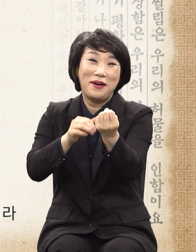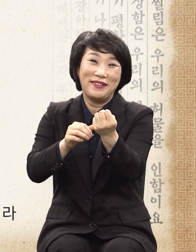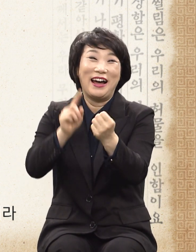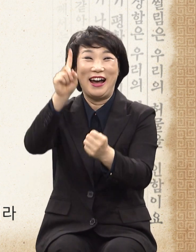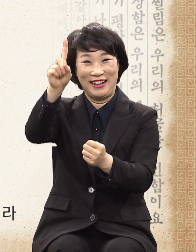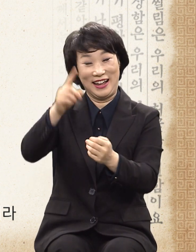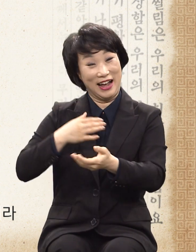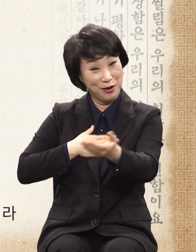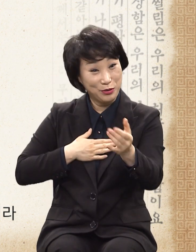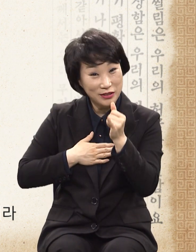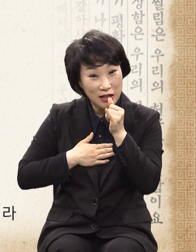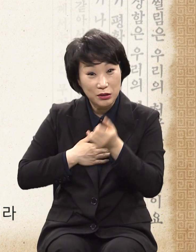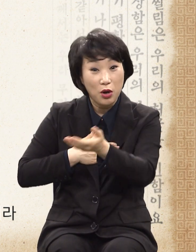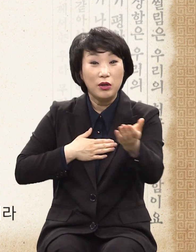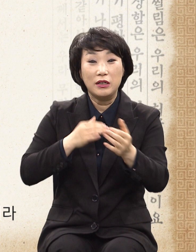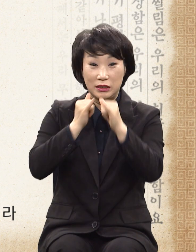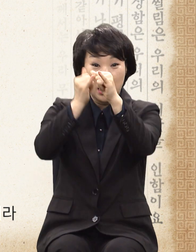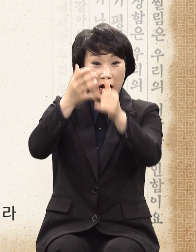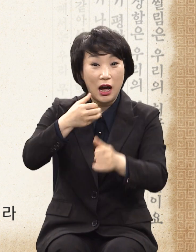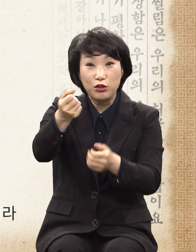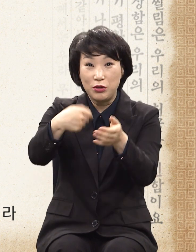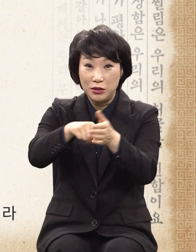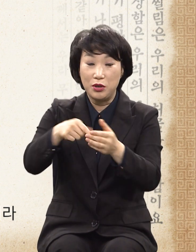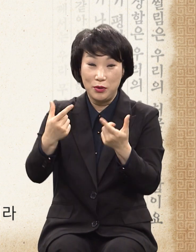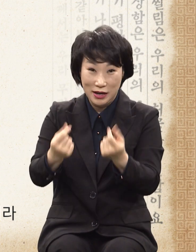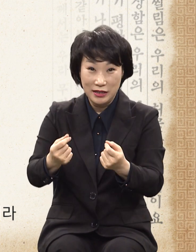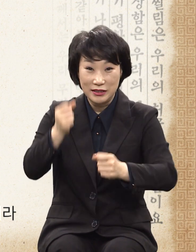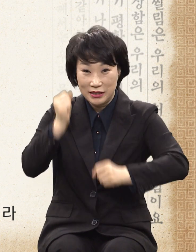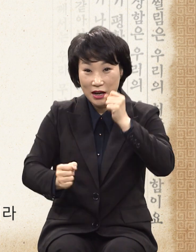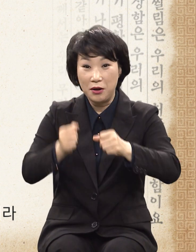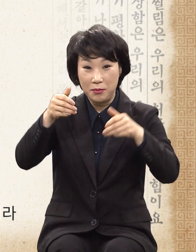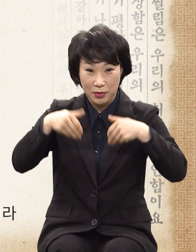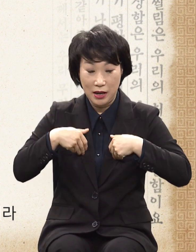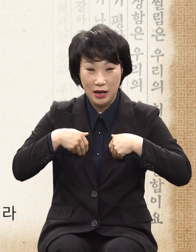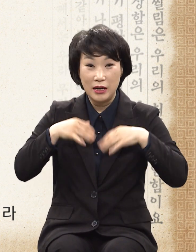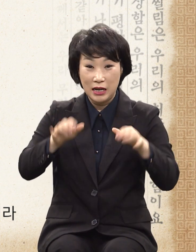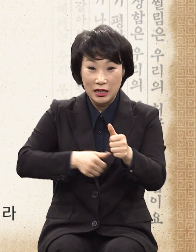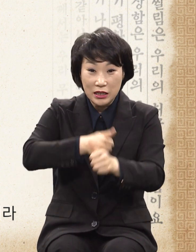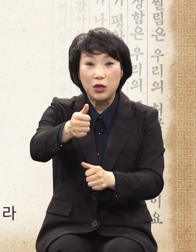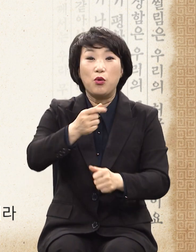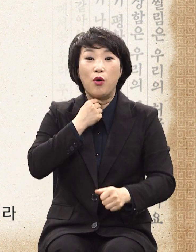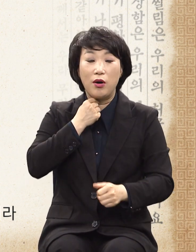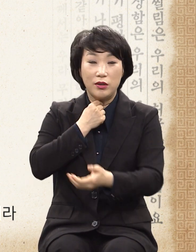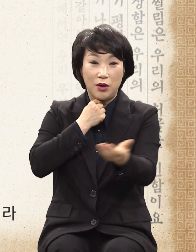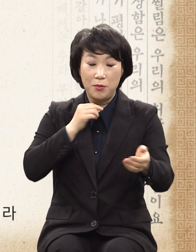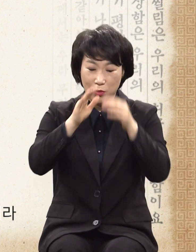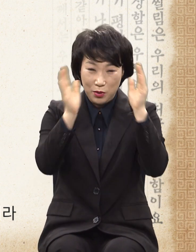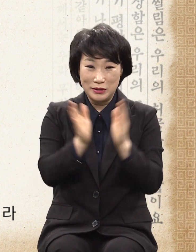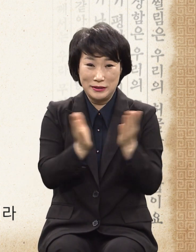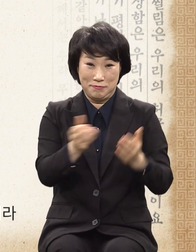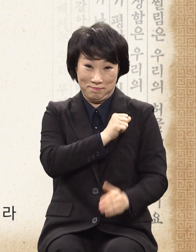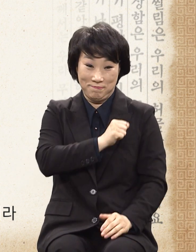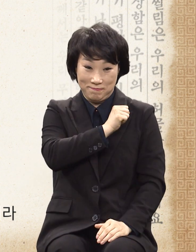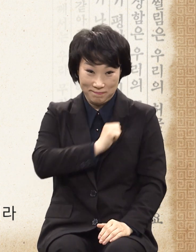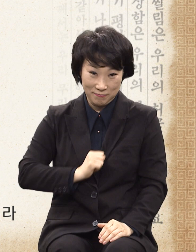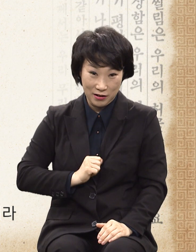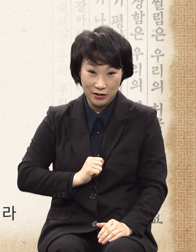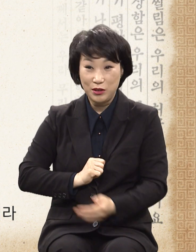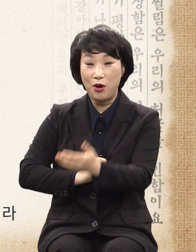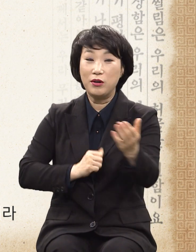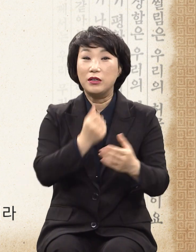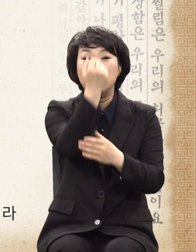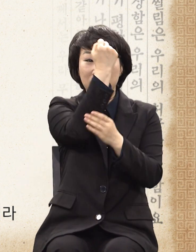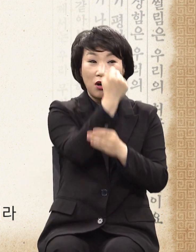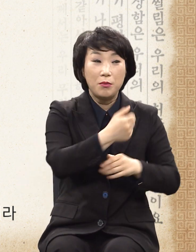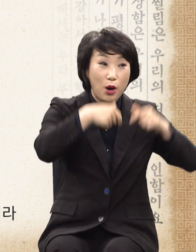못하느냐? 너희도 얻도록 이와 같이 다름질하라. 이기기를 다투는 자마다 모든 일에 절제하나니 저희는